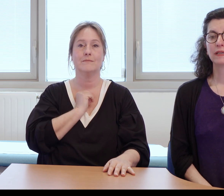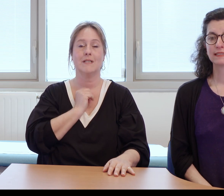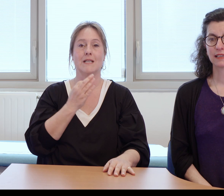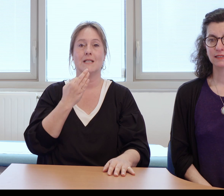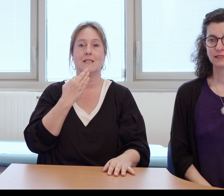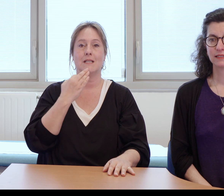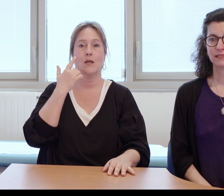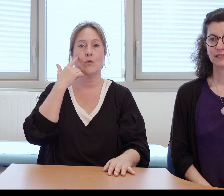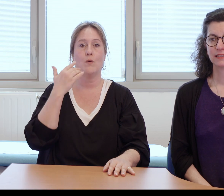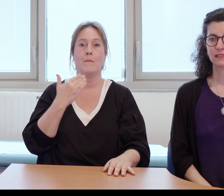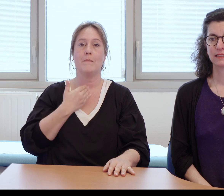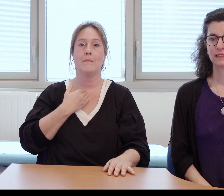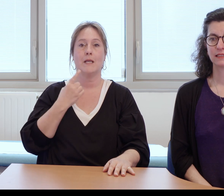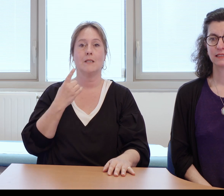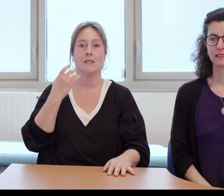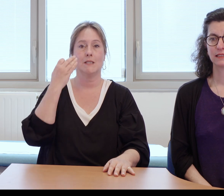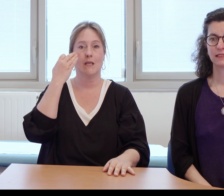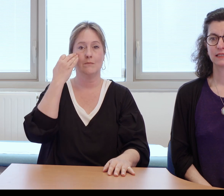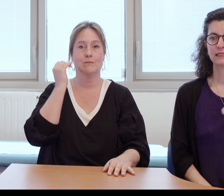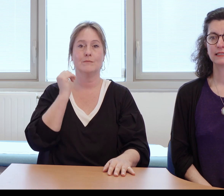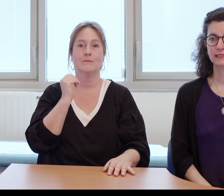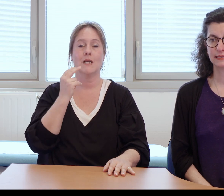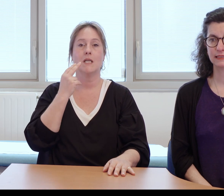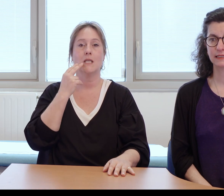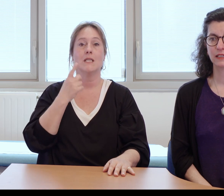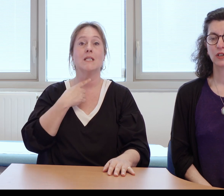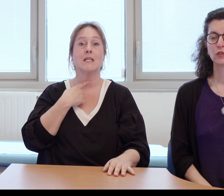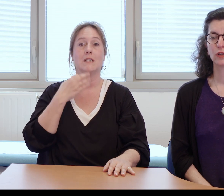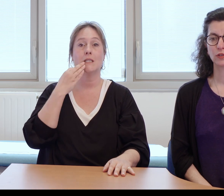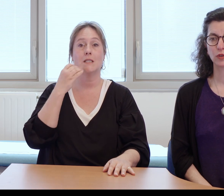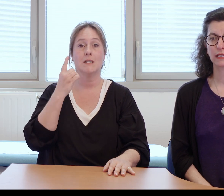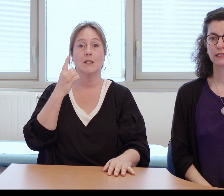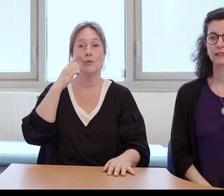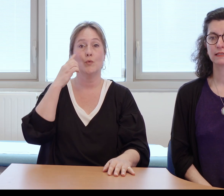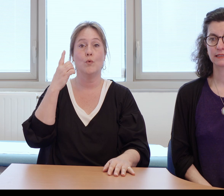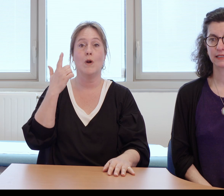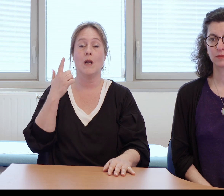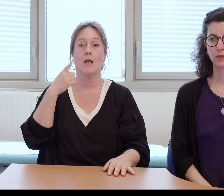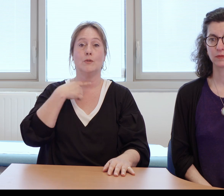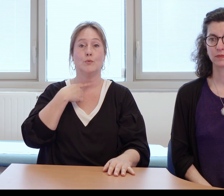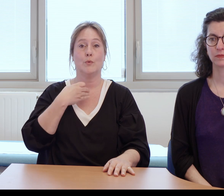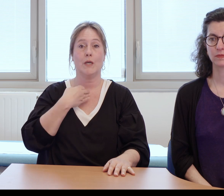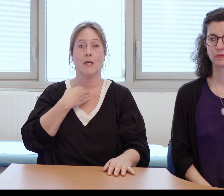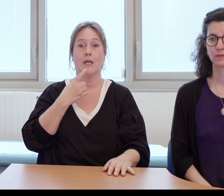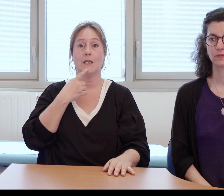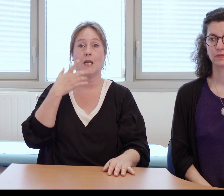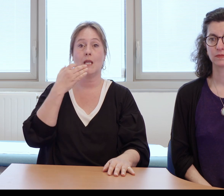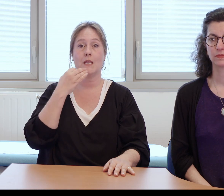C'est le médecin qui décide de la durée des traitements.